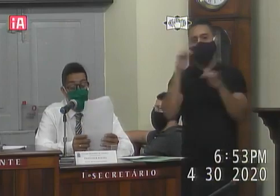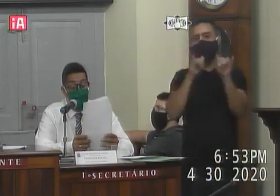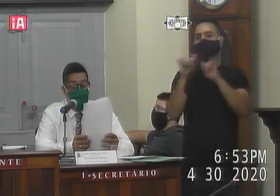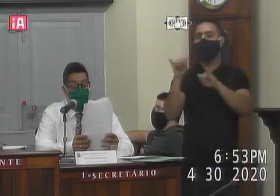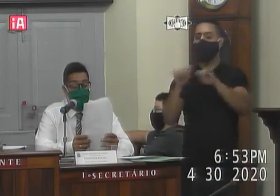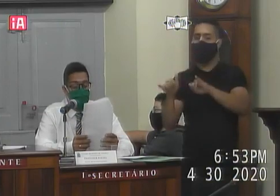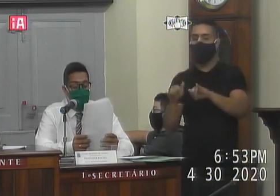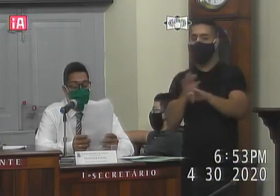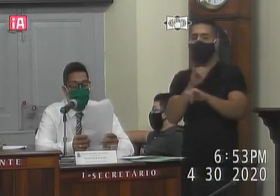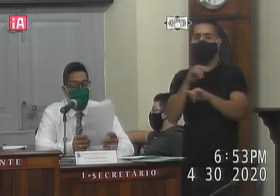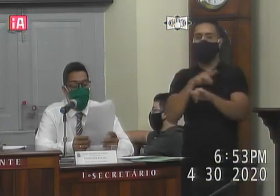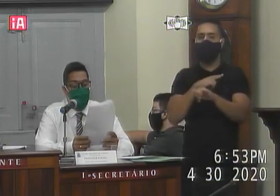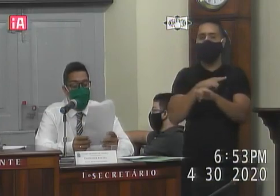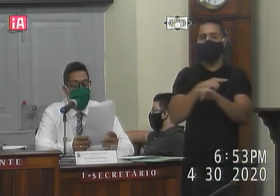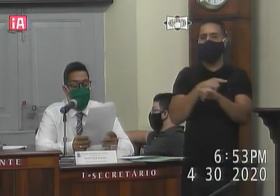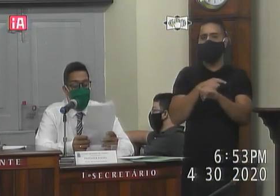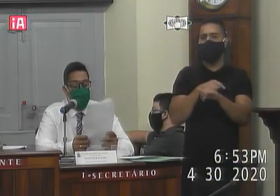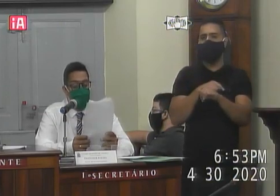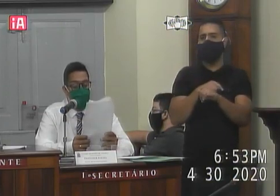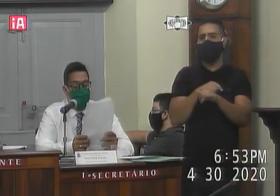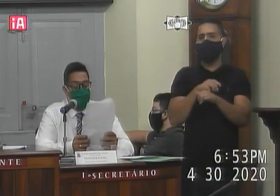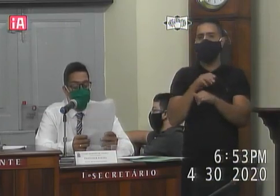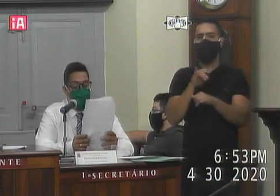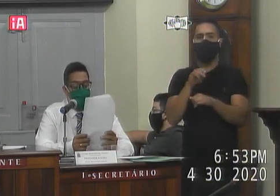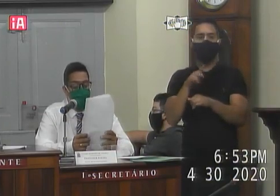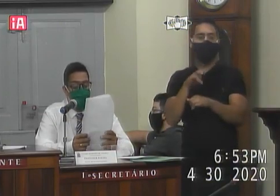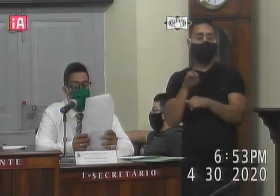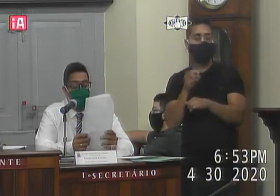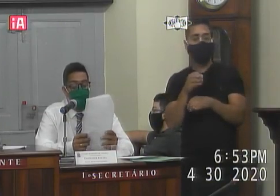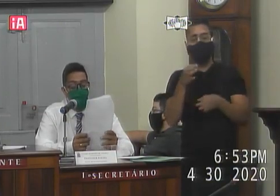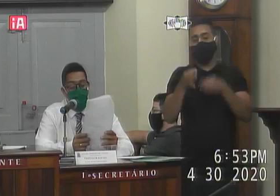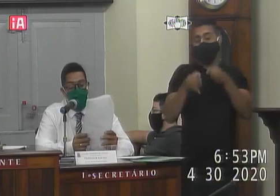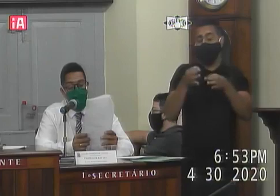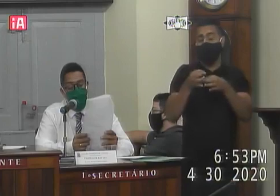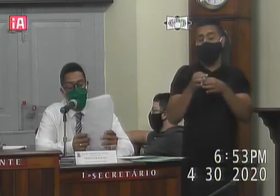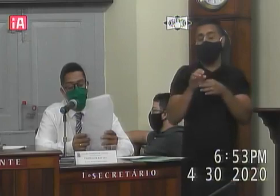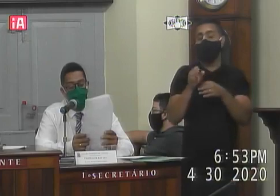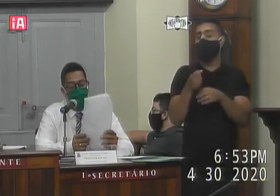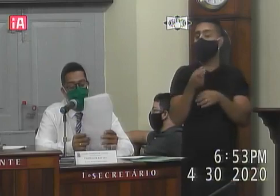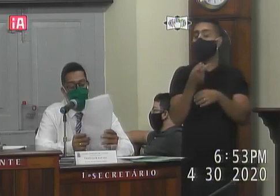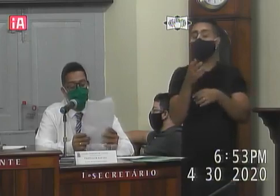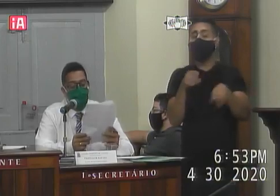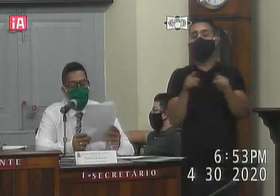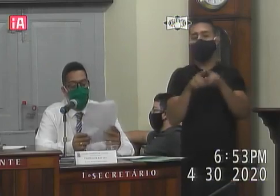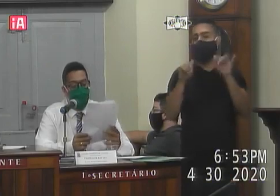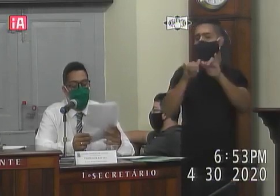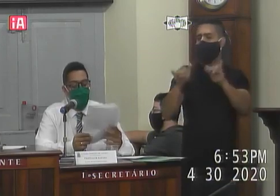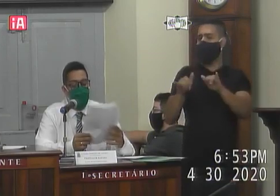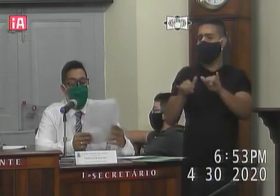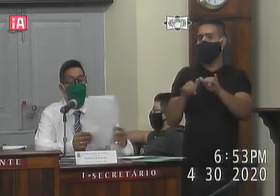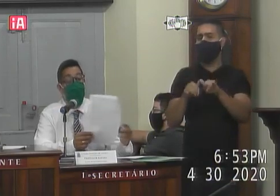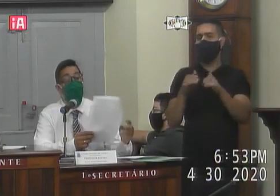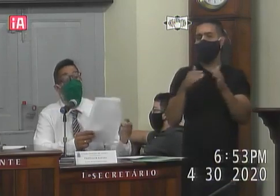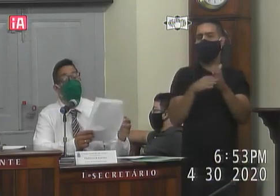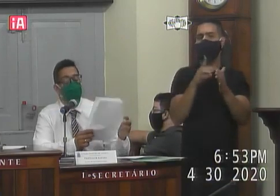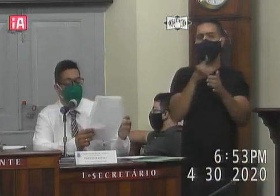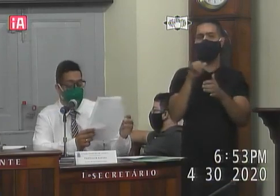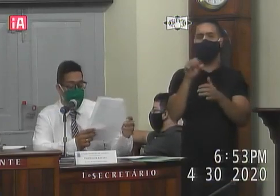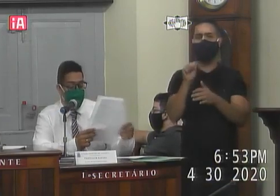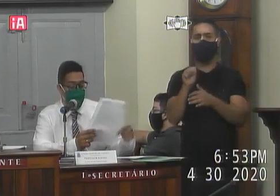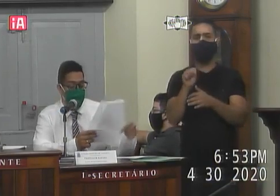valor. Se houve empenho, não, pois trata-se de precatório judicial. E qual é o valor informado até dia 8 de agosto?